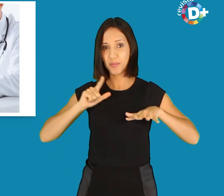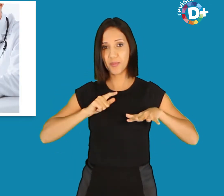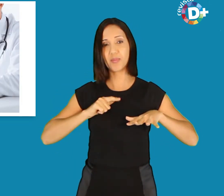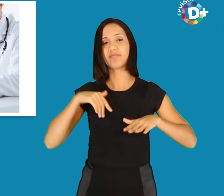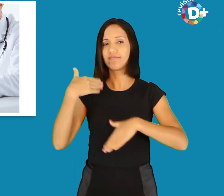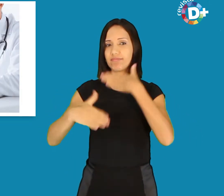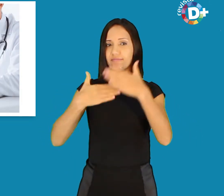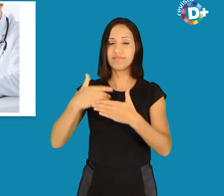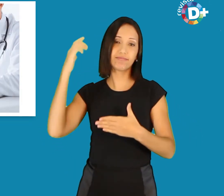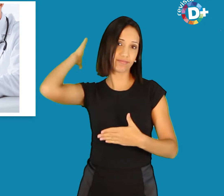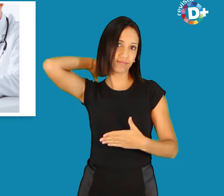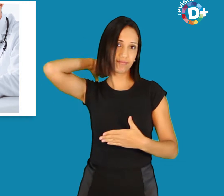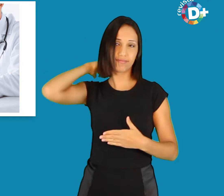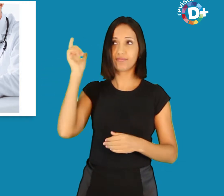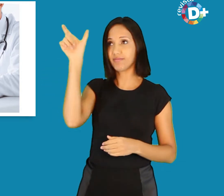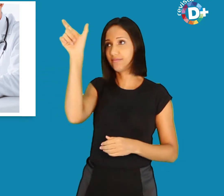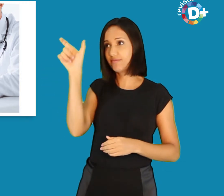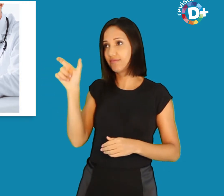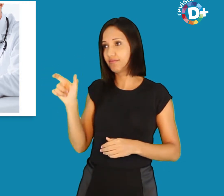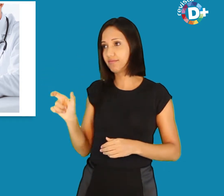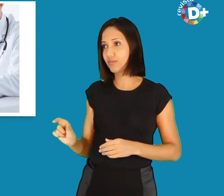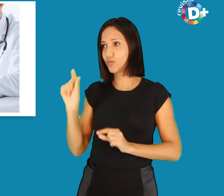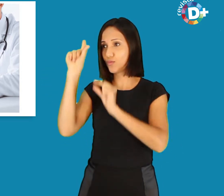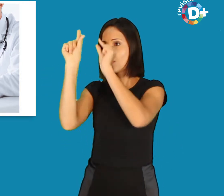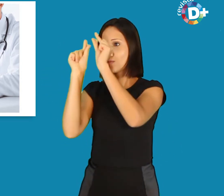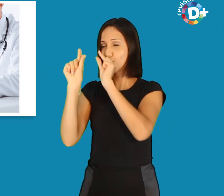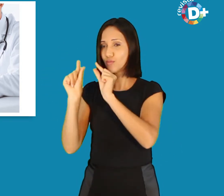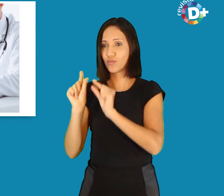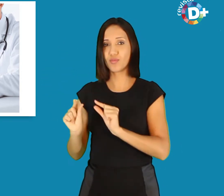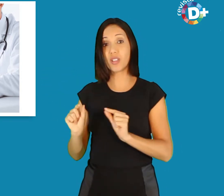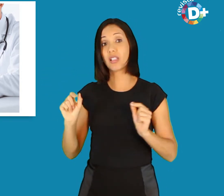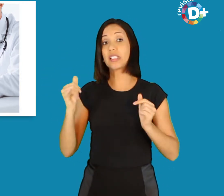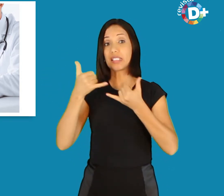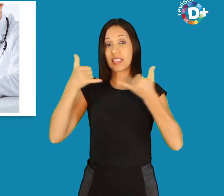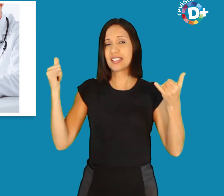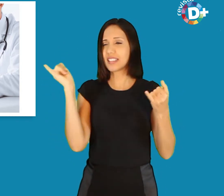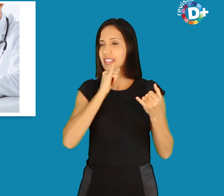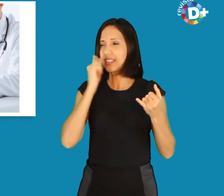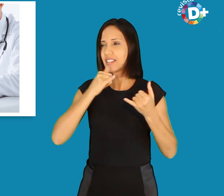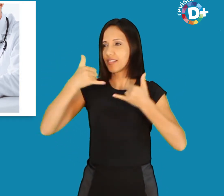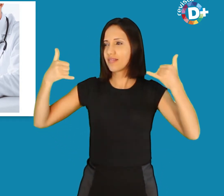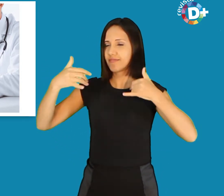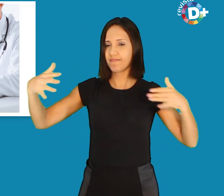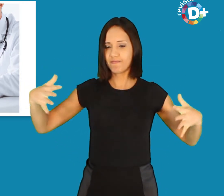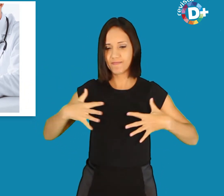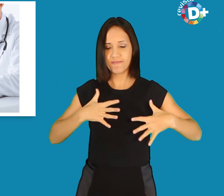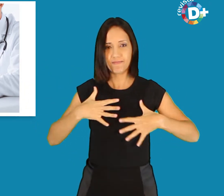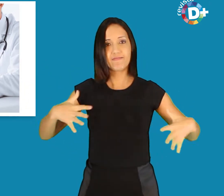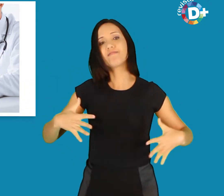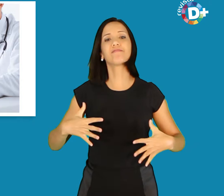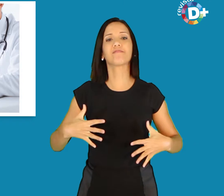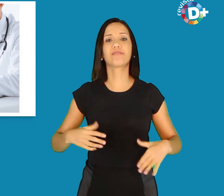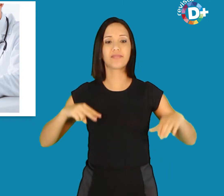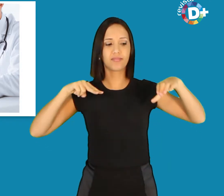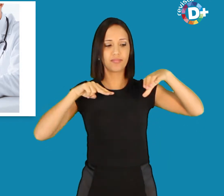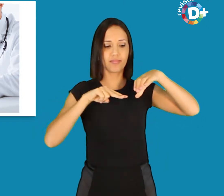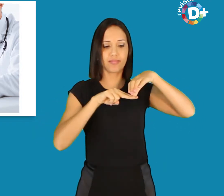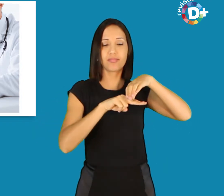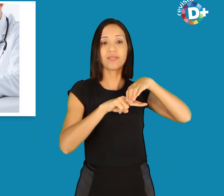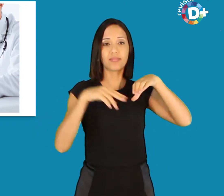paciente passar por quatro a cinco médicos em um ano antes de fechar o diagnóstico e iniciar o tratamento